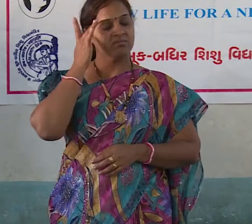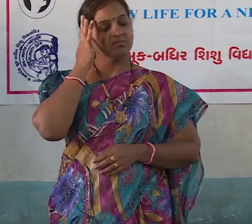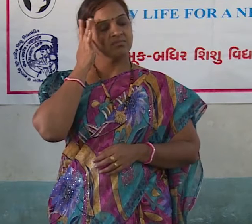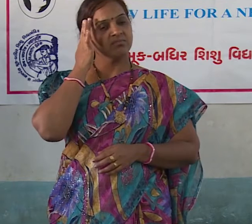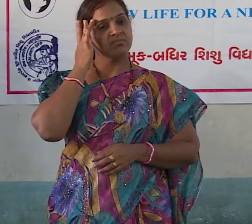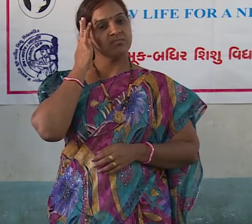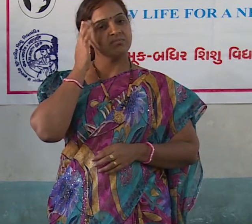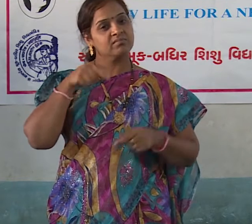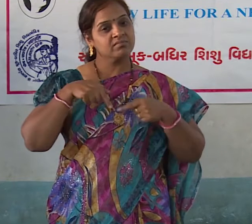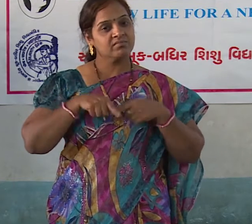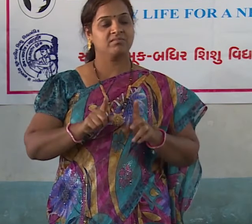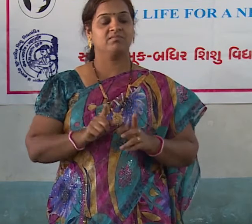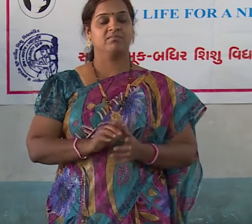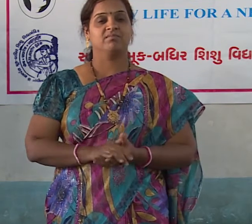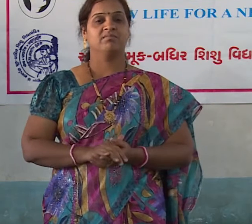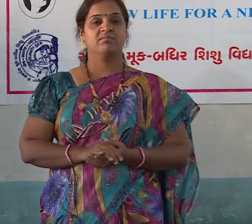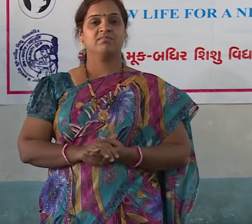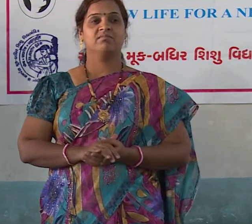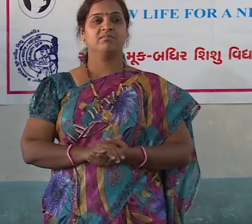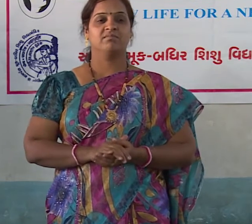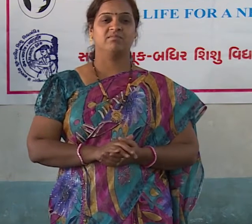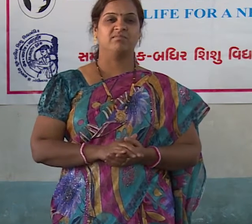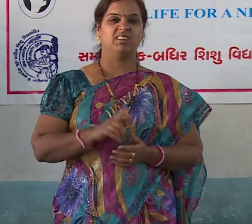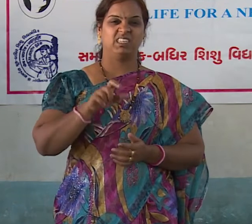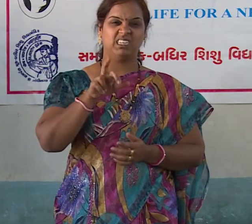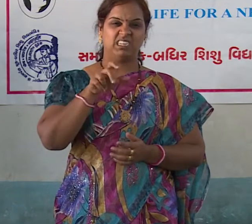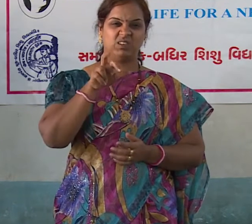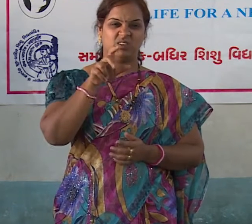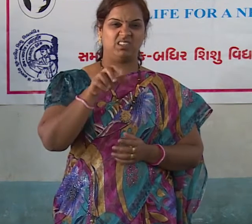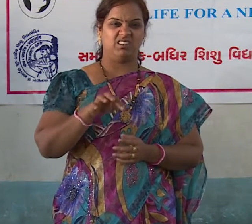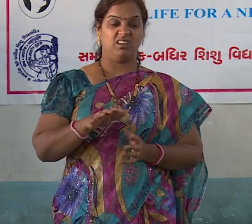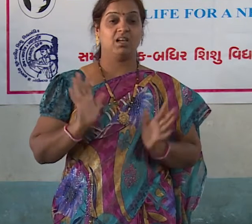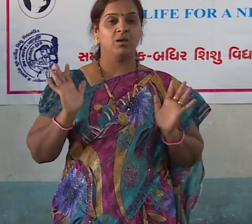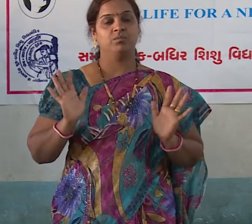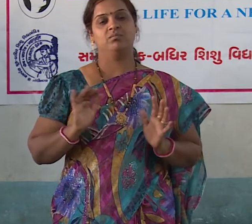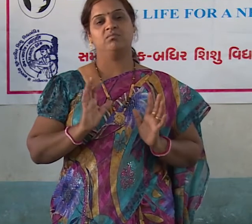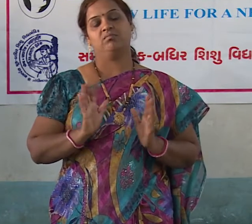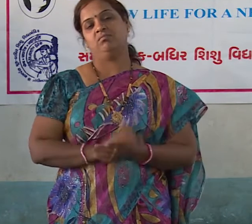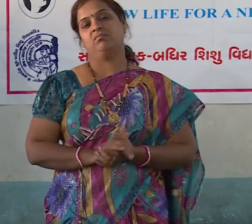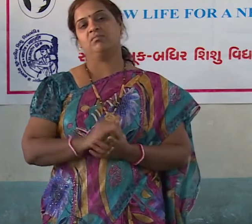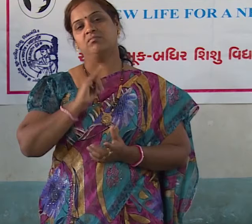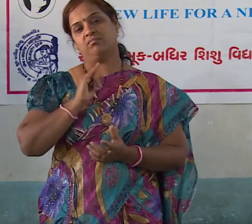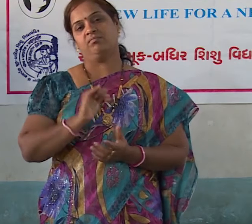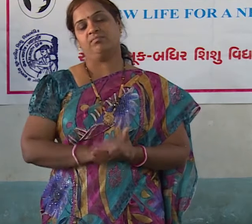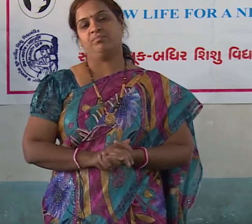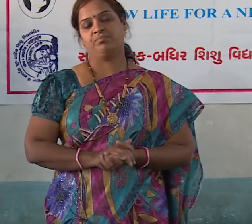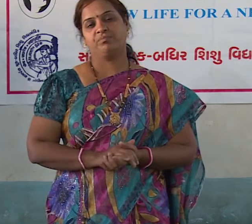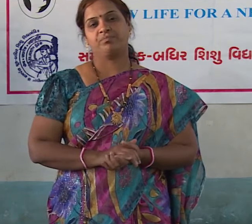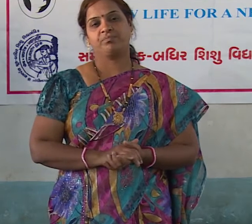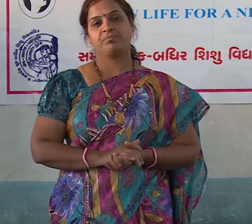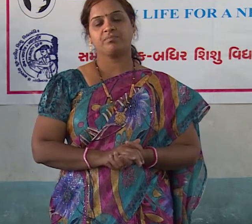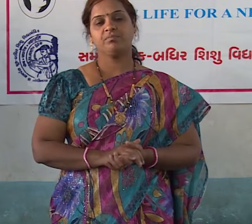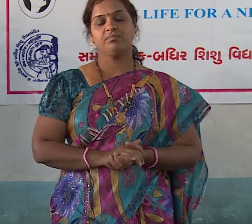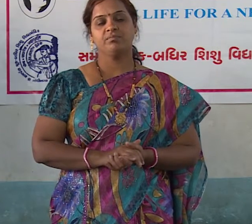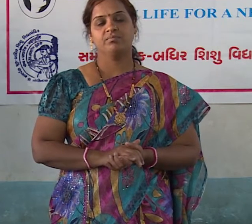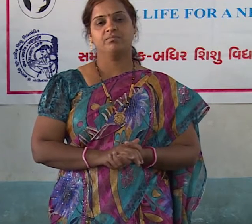में, उसके साथ योग में कांटों की तार का काम करता है, विघन का काम करता है। विघन है बीच में बहुत